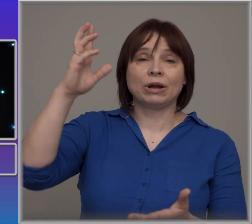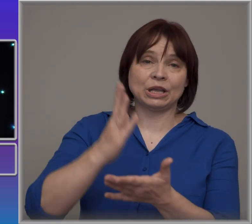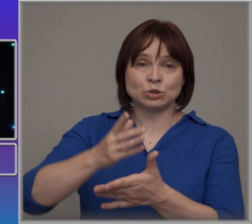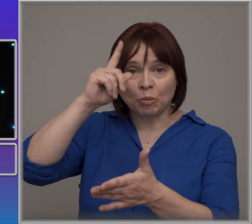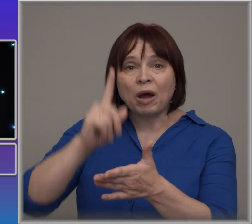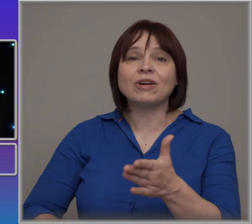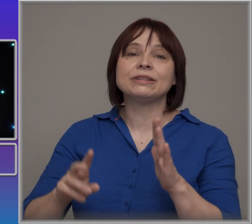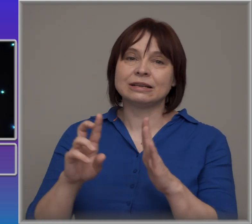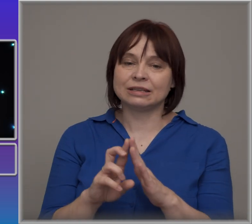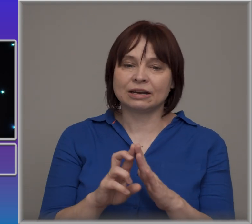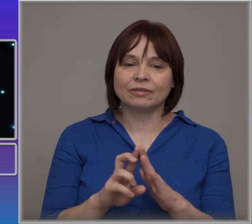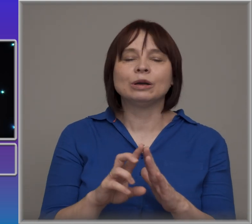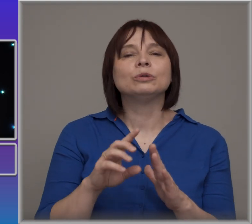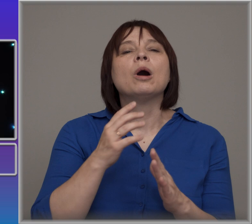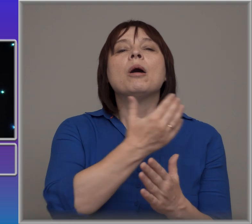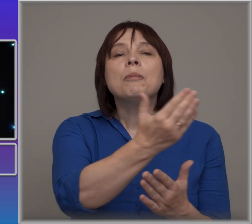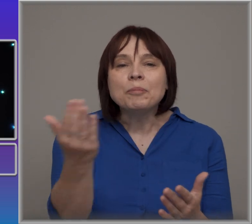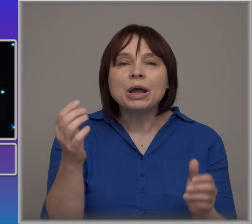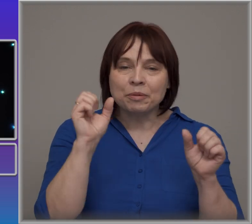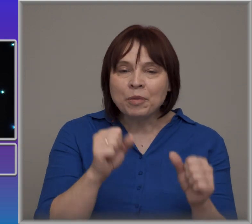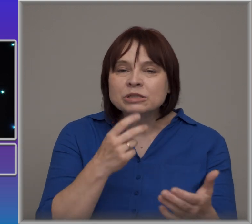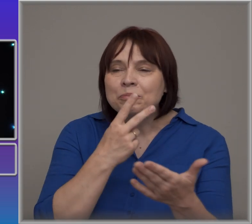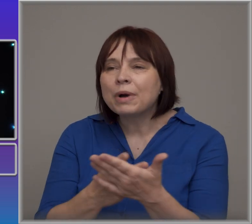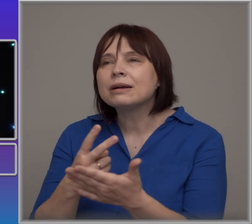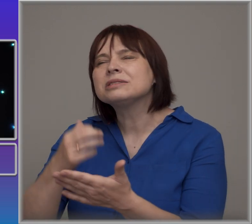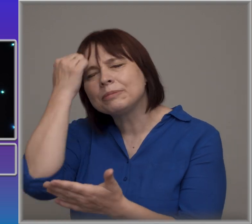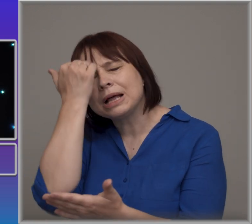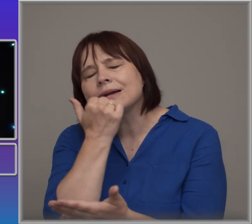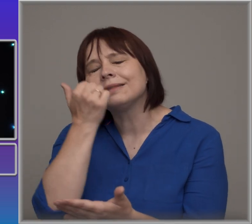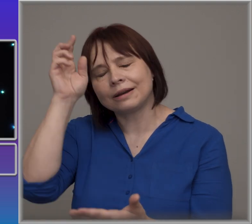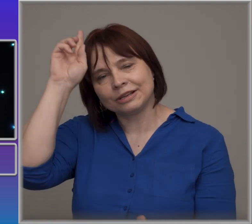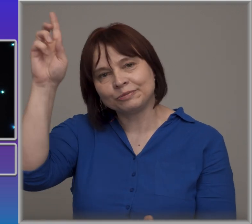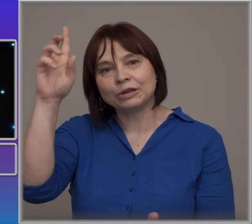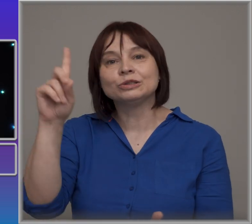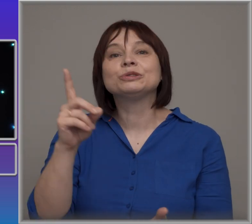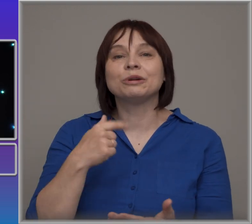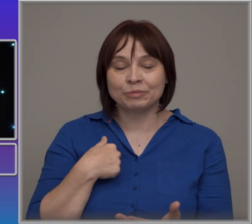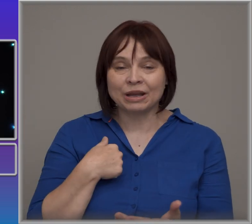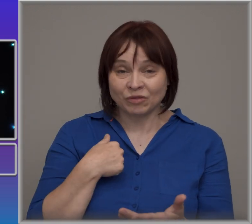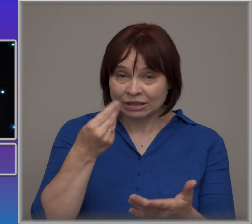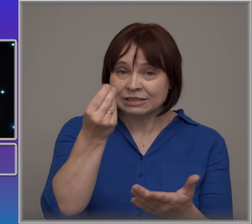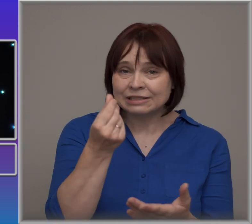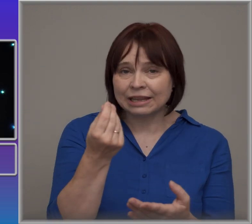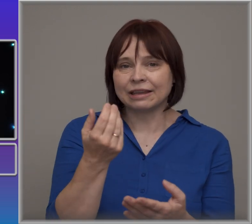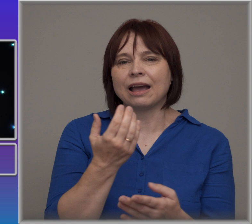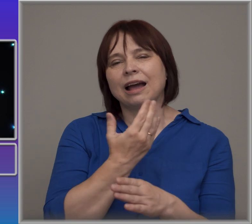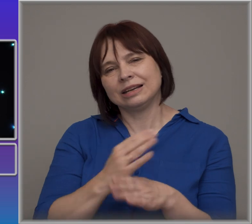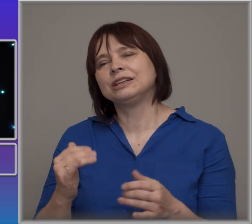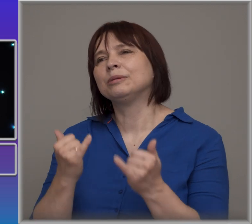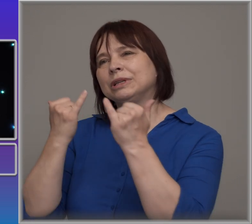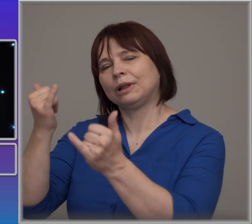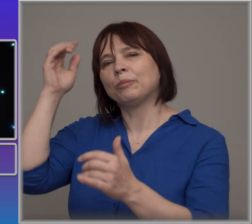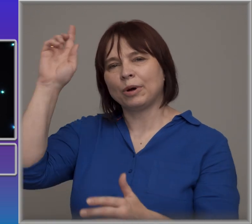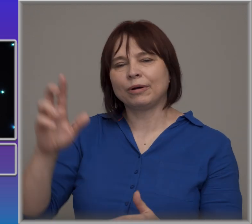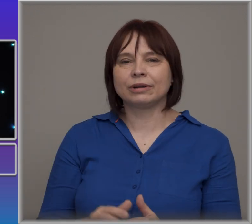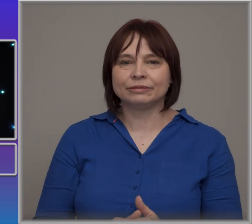Бог любит того, кто дает с радостью». Это наша возможность выразить Господу благодарность. Это не нужно...